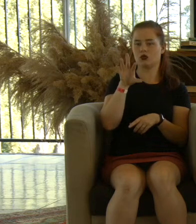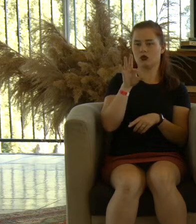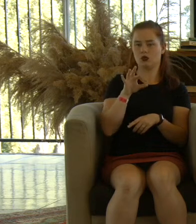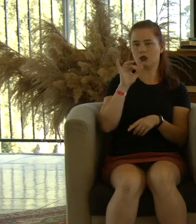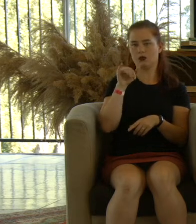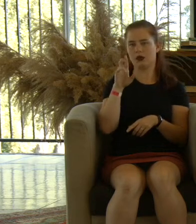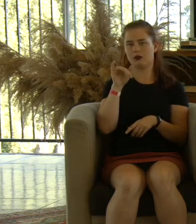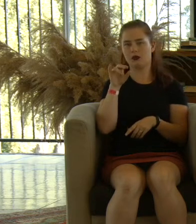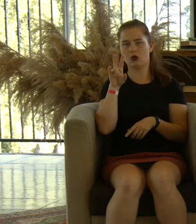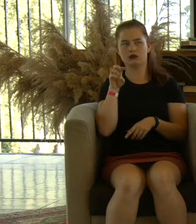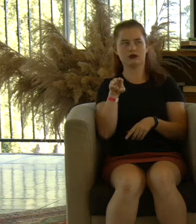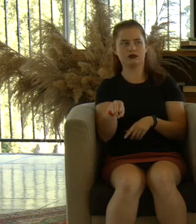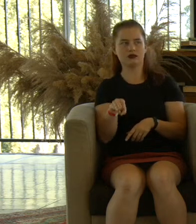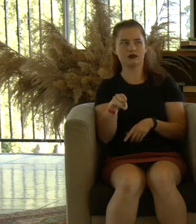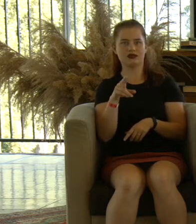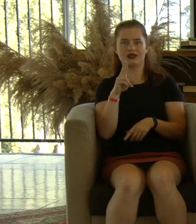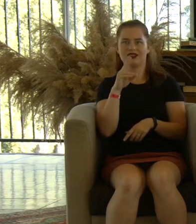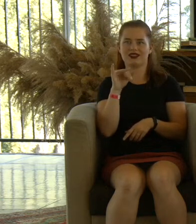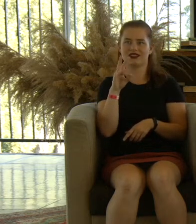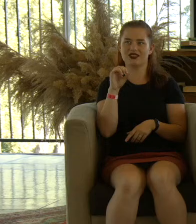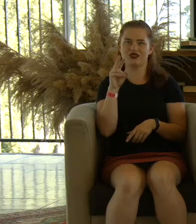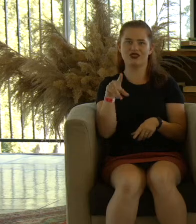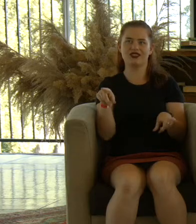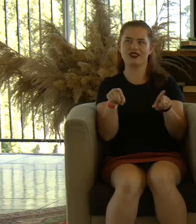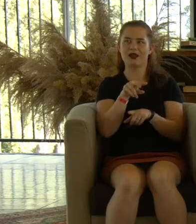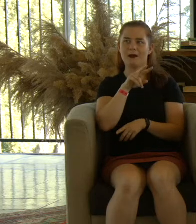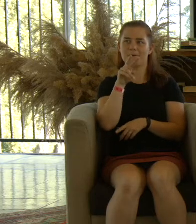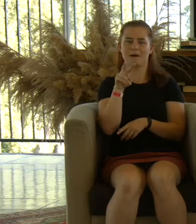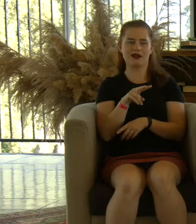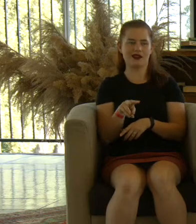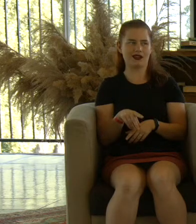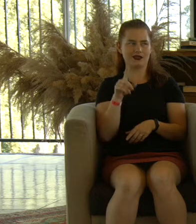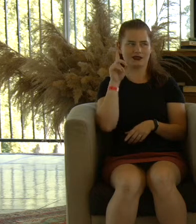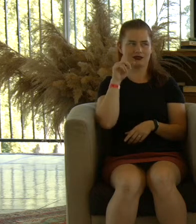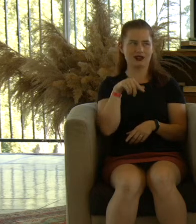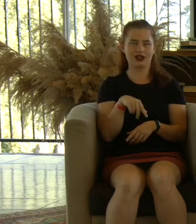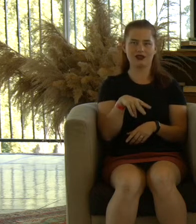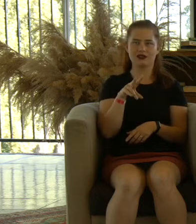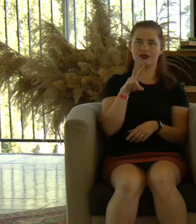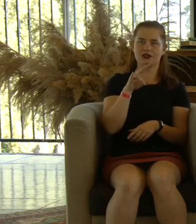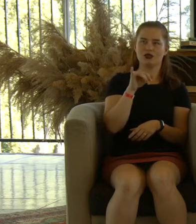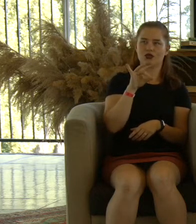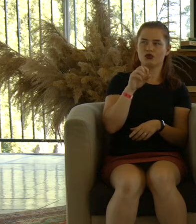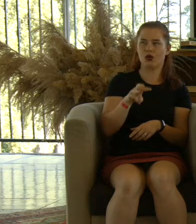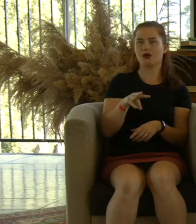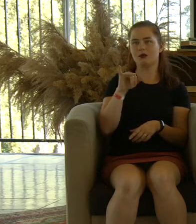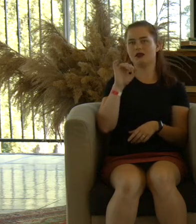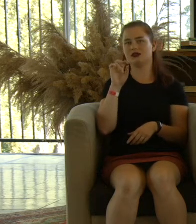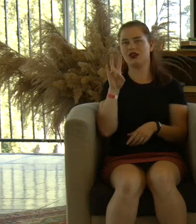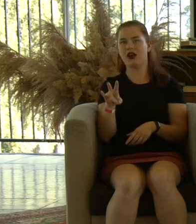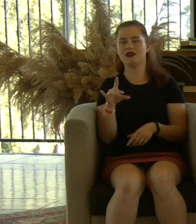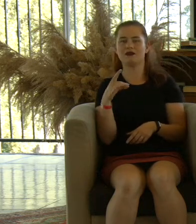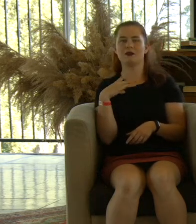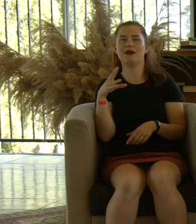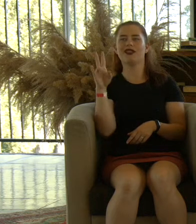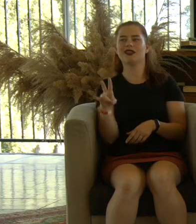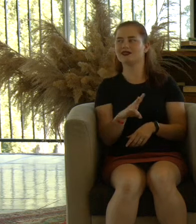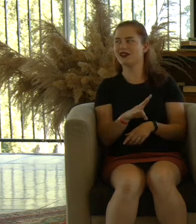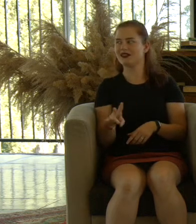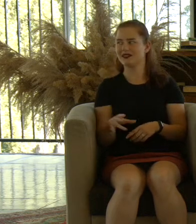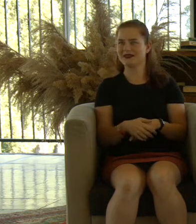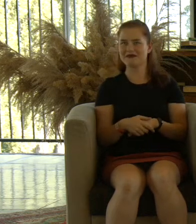Пьемонт, Крыничне. И такая параллель. Это, знаете, там Нью-Йорк, Милан, Белая церковь, как бы, знаете, там